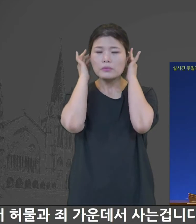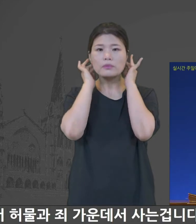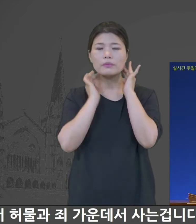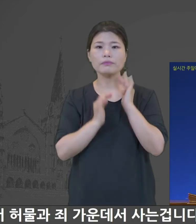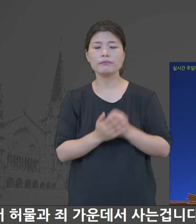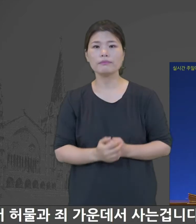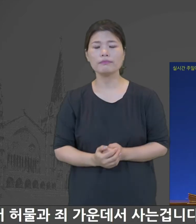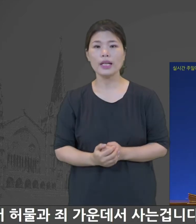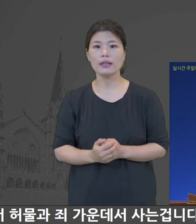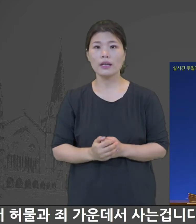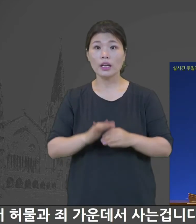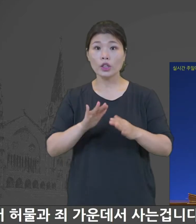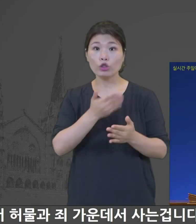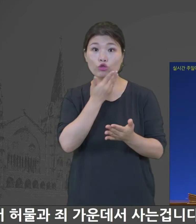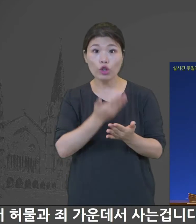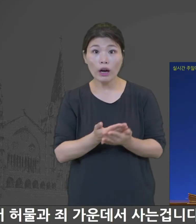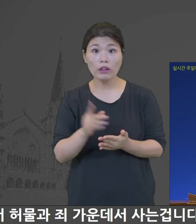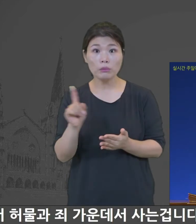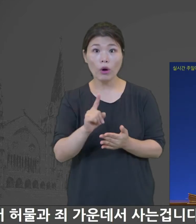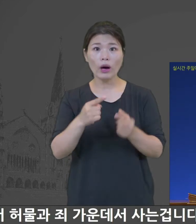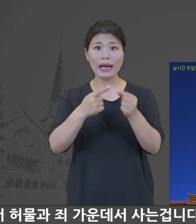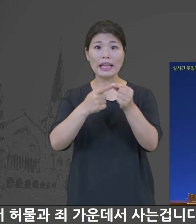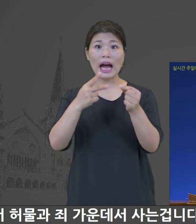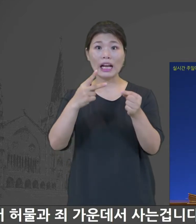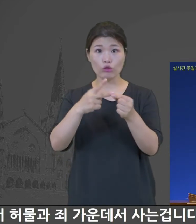중요한 것은 두 가지입니다. 뭐를 따랐습니까?